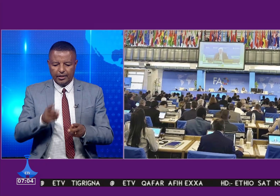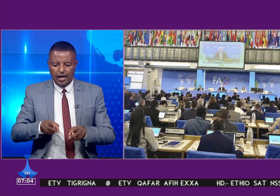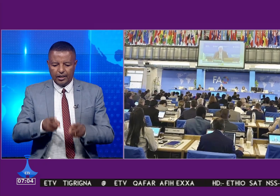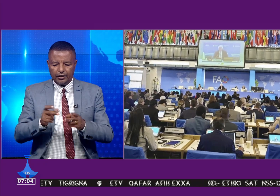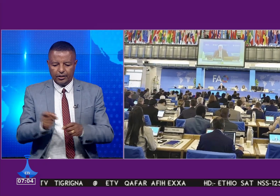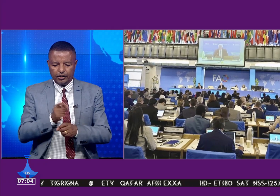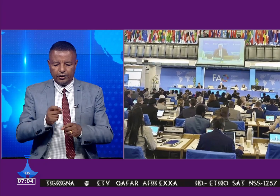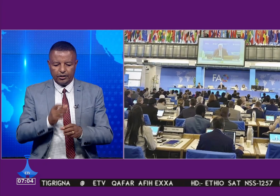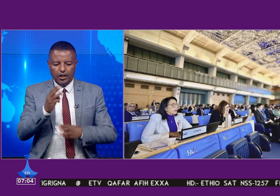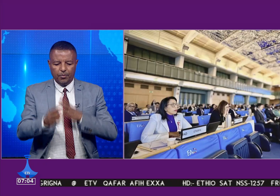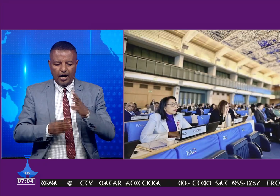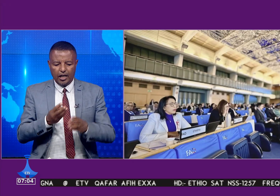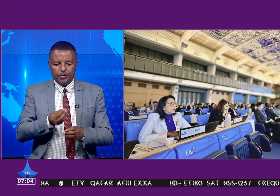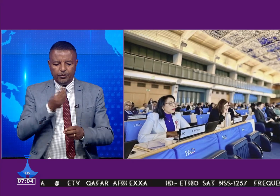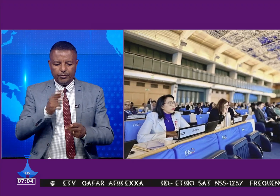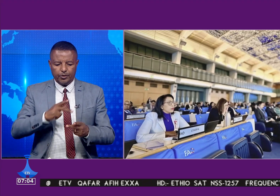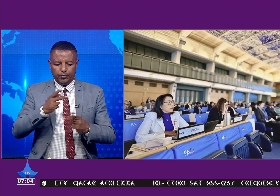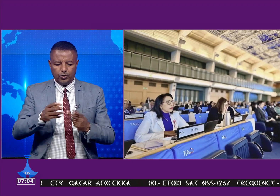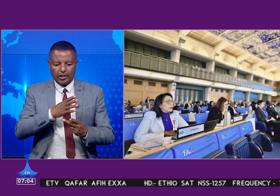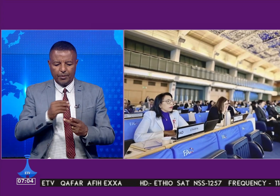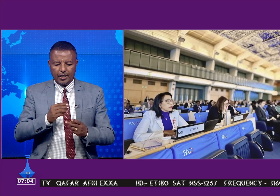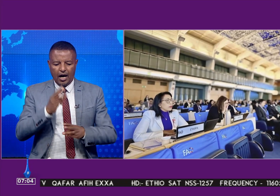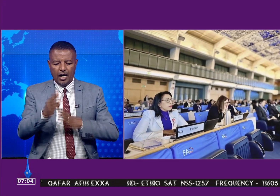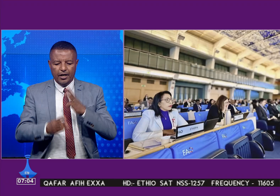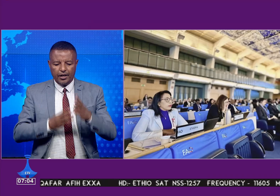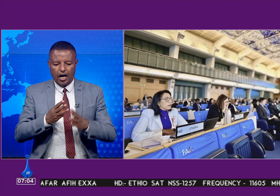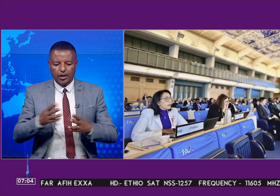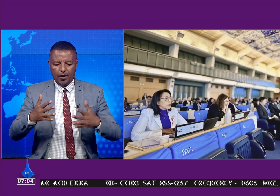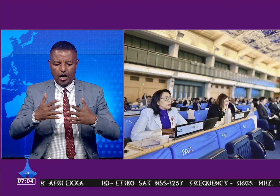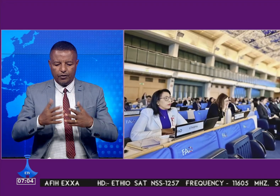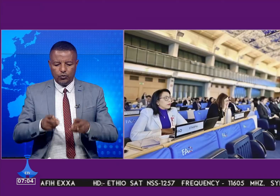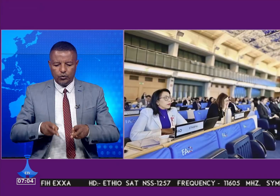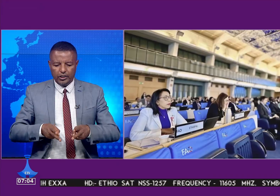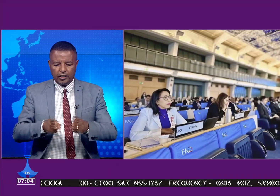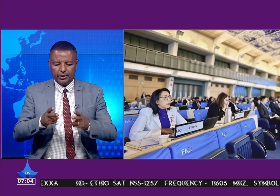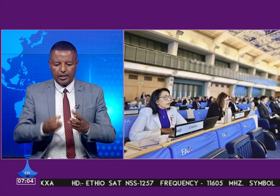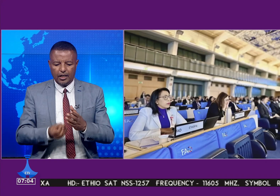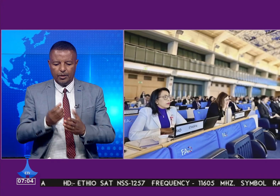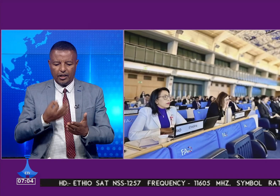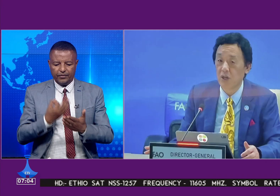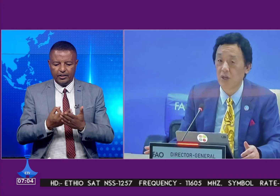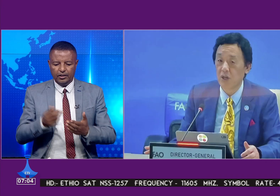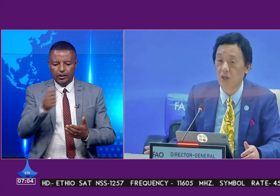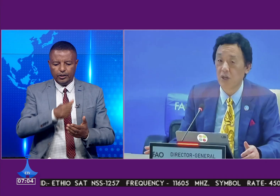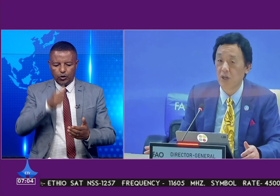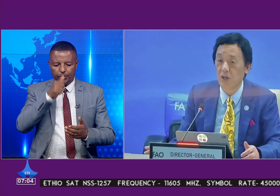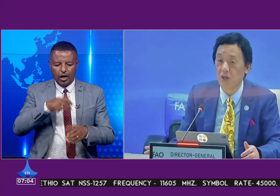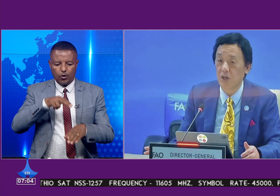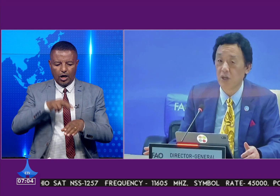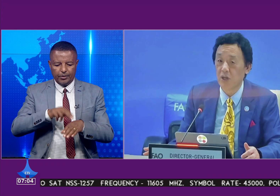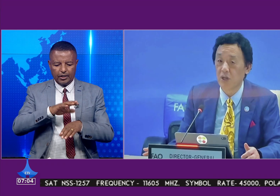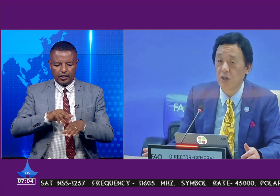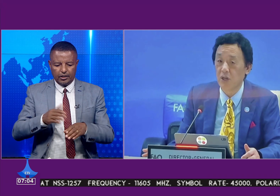የምግብ እና እርሻ ድርጅት በዓለም የምግብ ፕሮግራምና የዓለም አቀፉ የግብርና ልማት ፈንድ